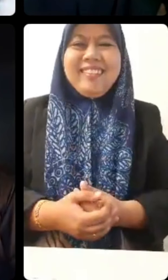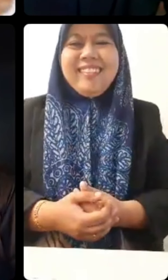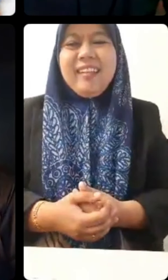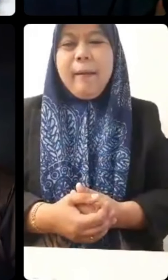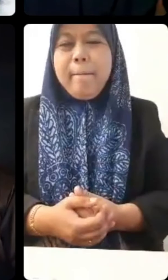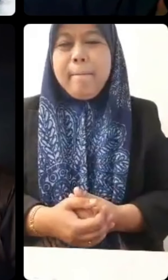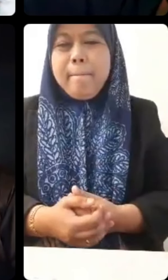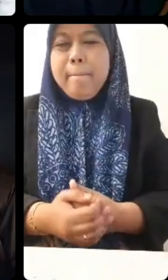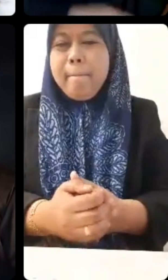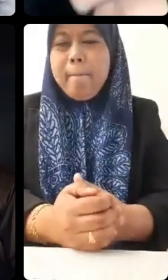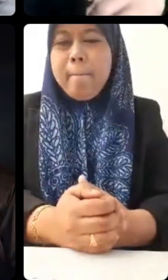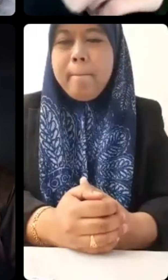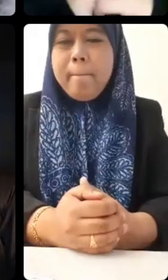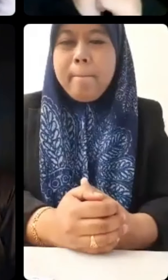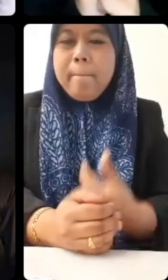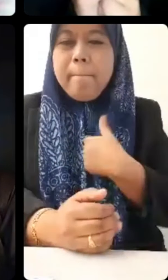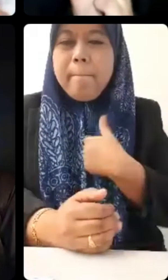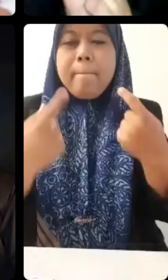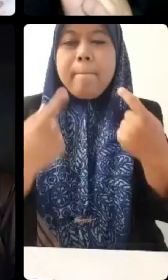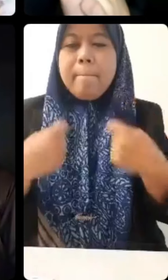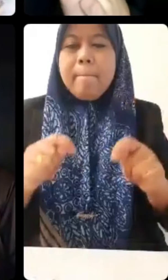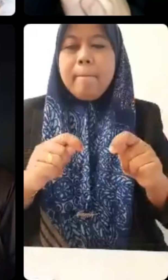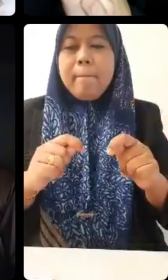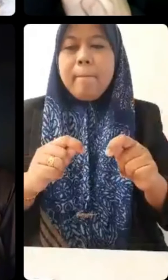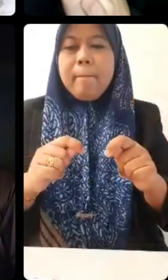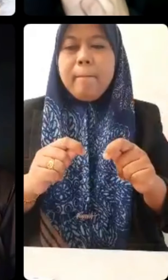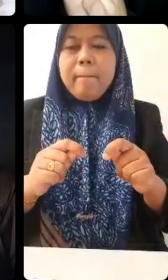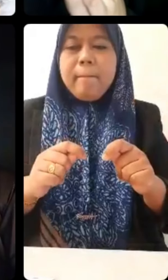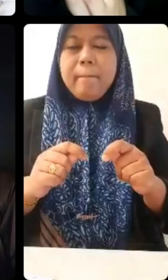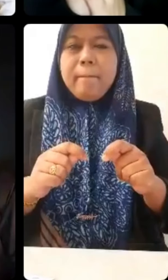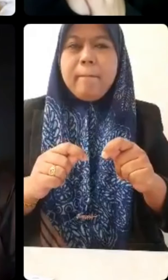Okey, saya cuba menjawab dengan sebaik mungkin dan seringkas mungkin lah ya. Okey,